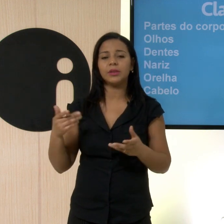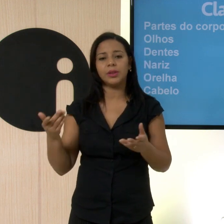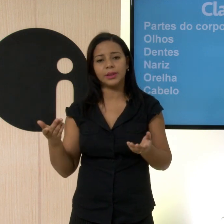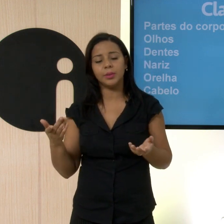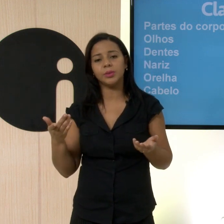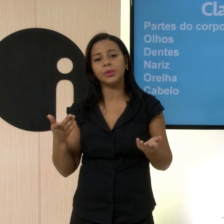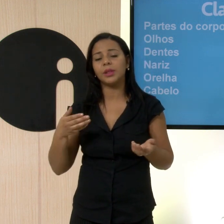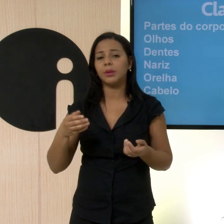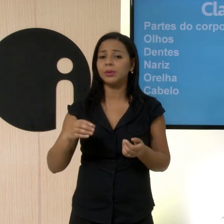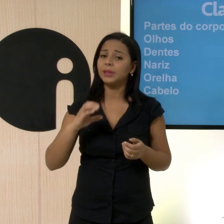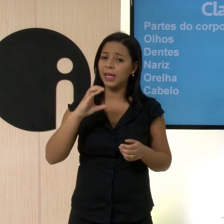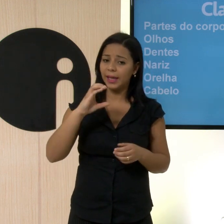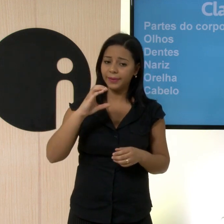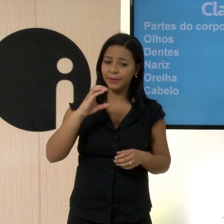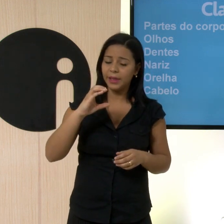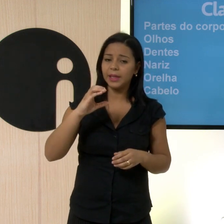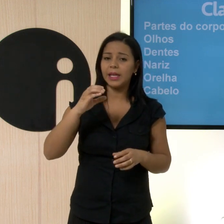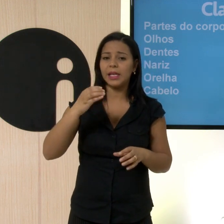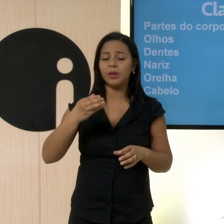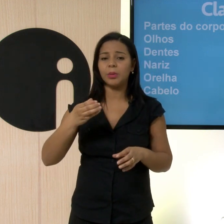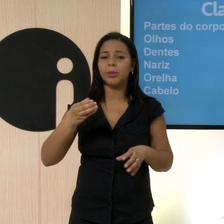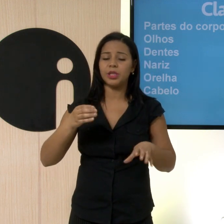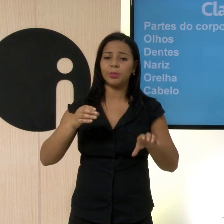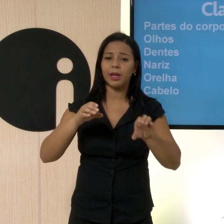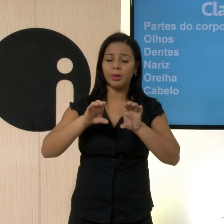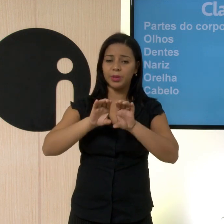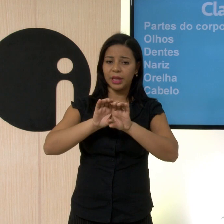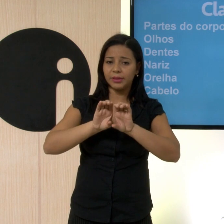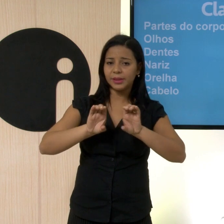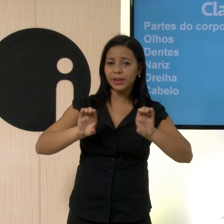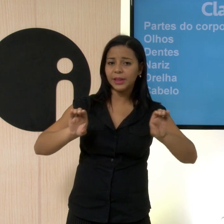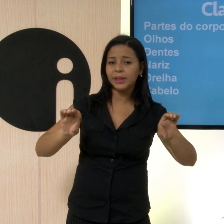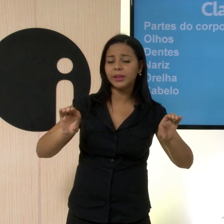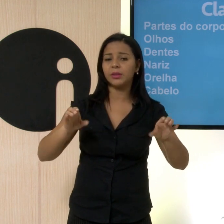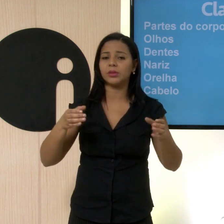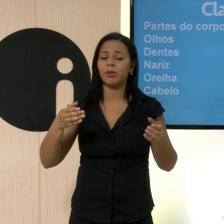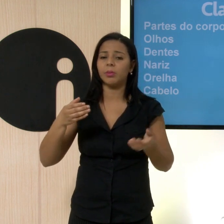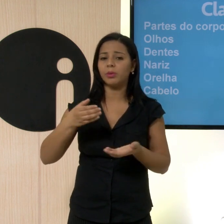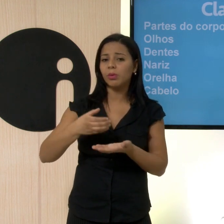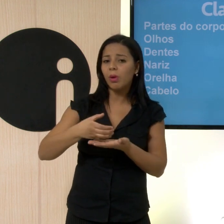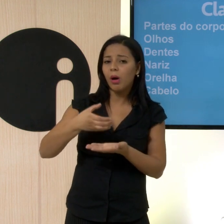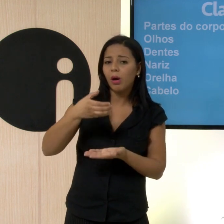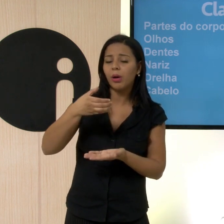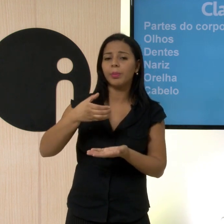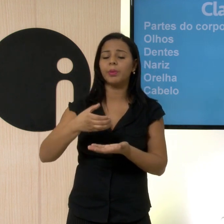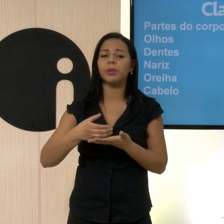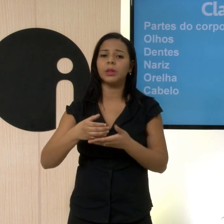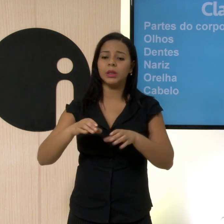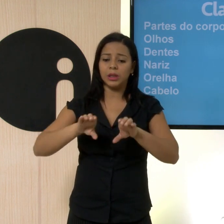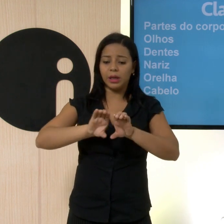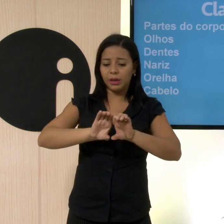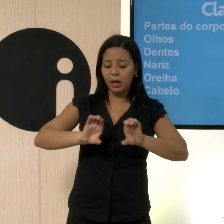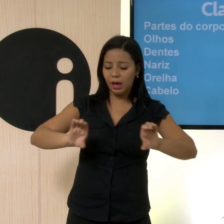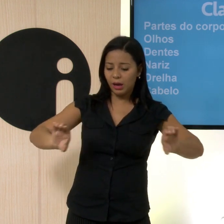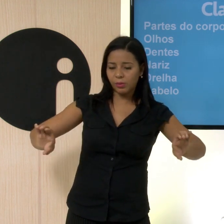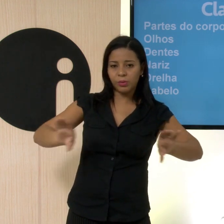nós temos o que? O C, que ele é normalmente para objetos cilíndricos, como um copo,